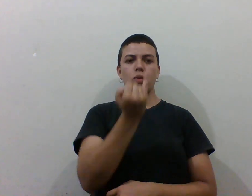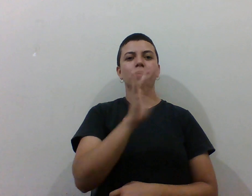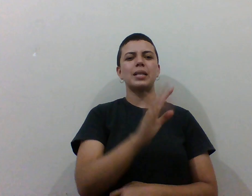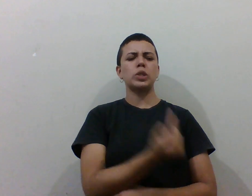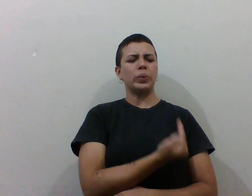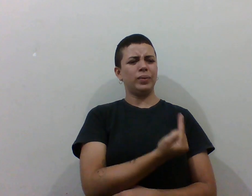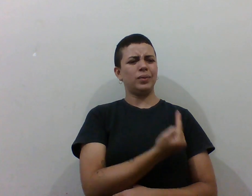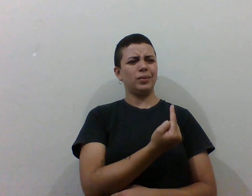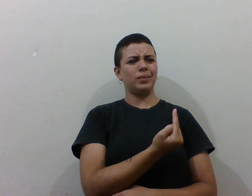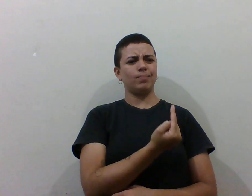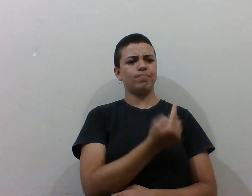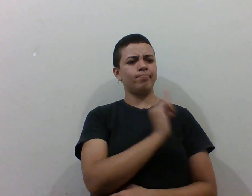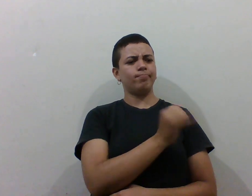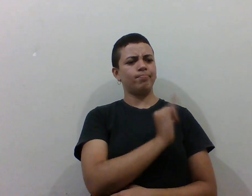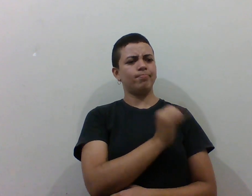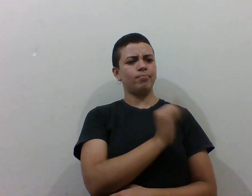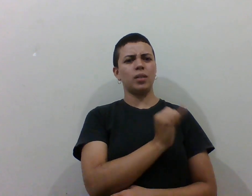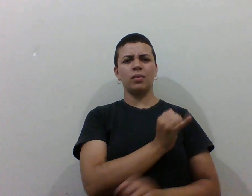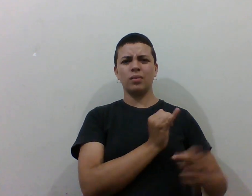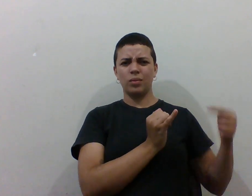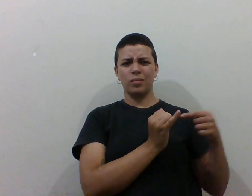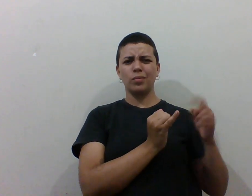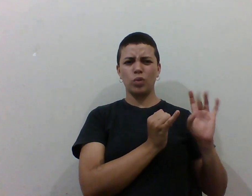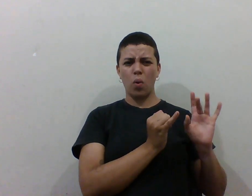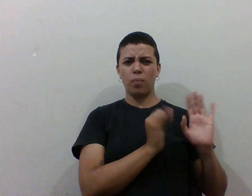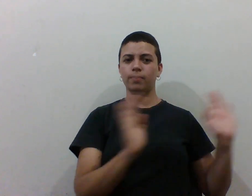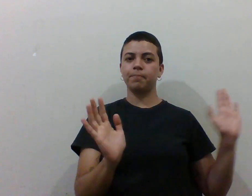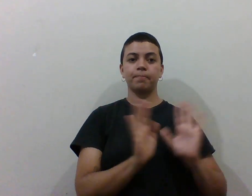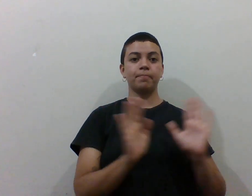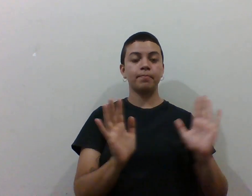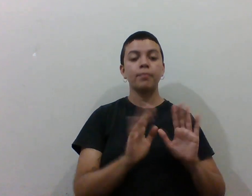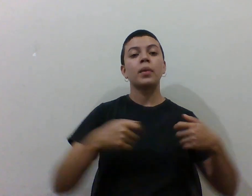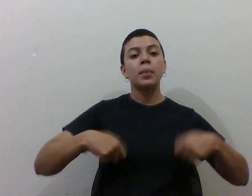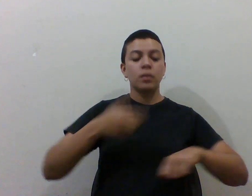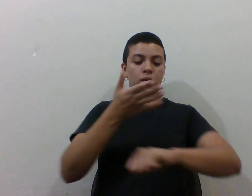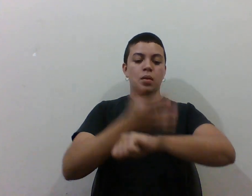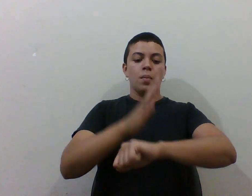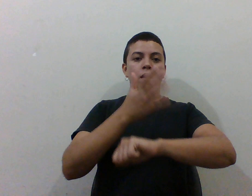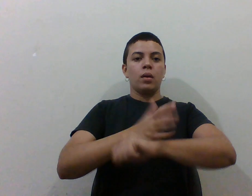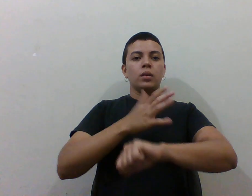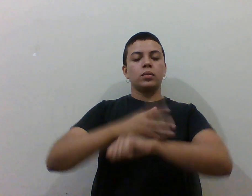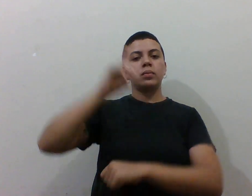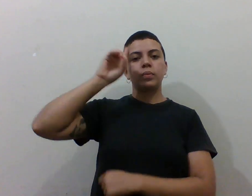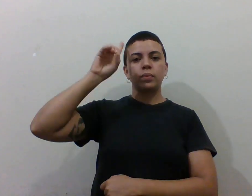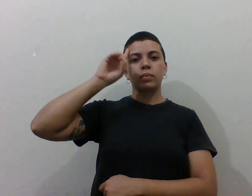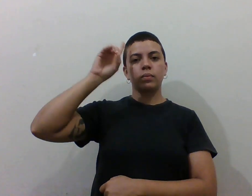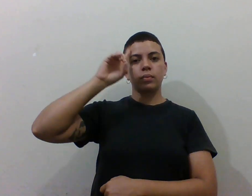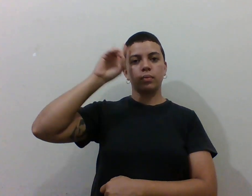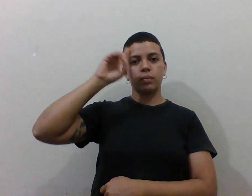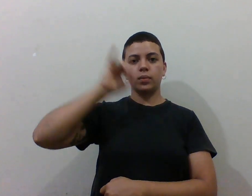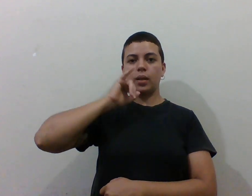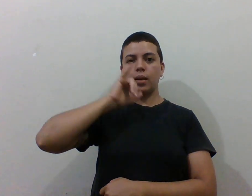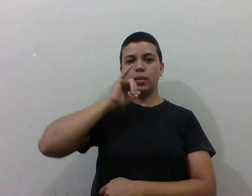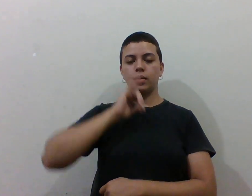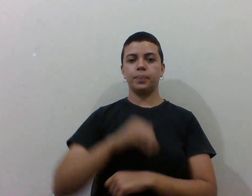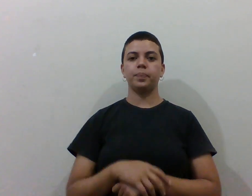para a prática pedagógica cotidiana eu mencionei isso porque não sei como foi a formação de quem me acompanha aqui